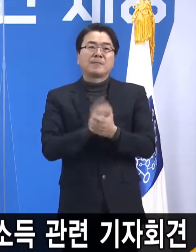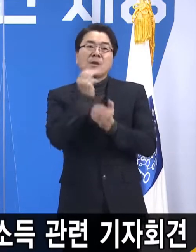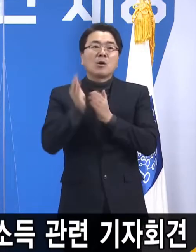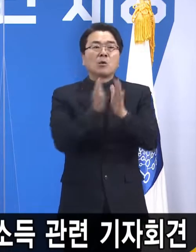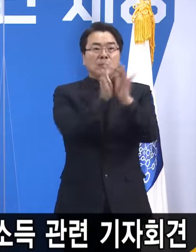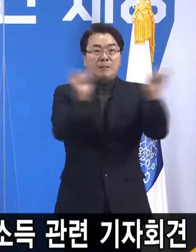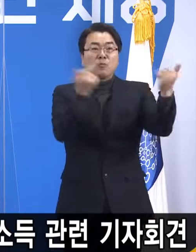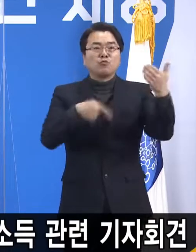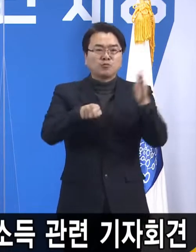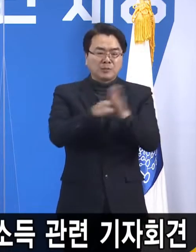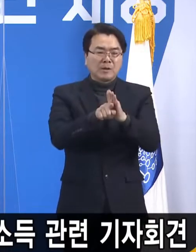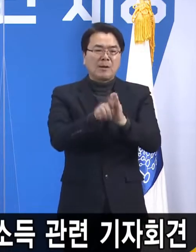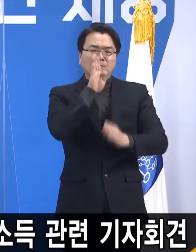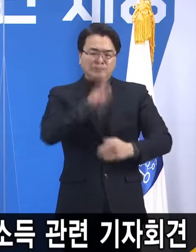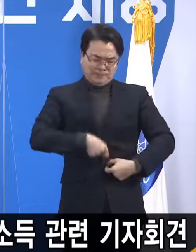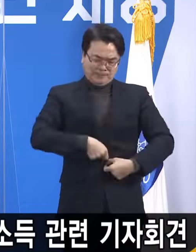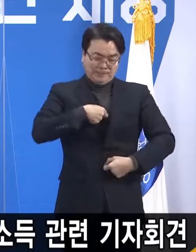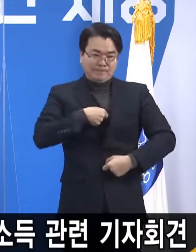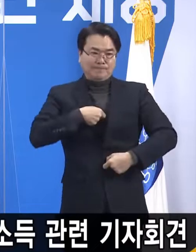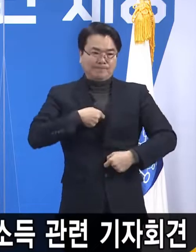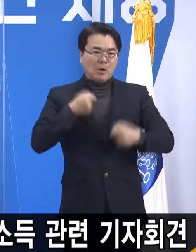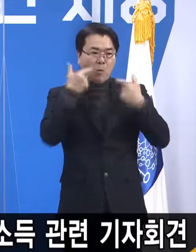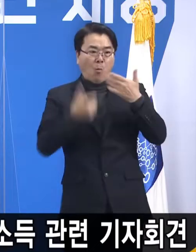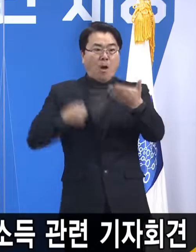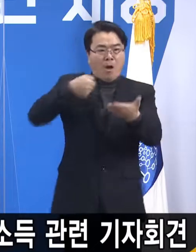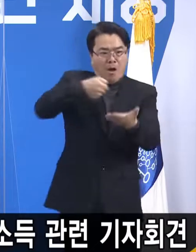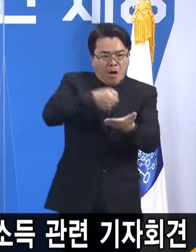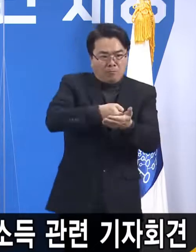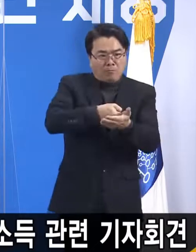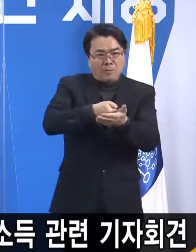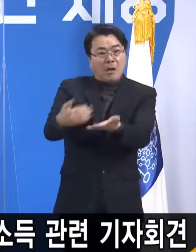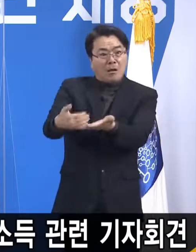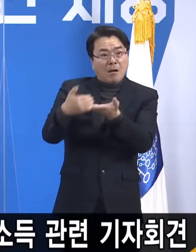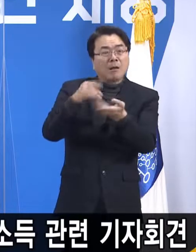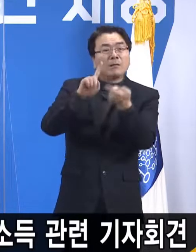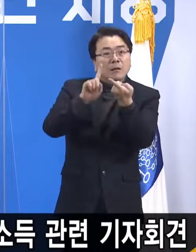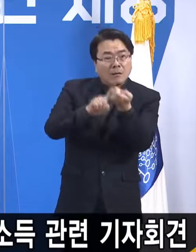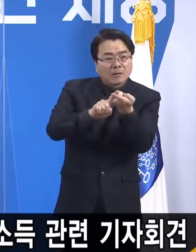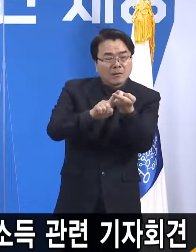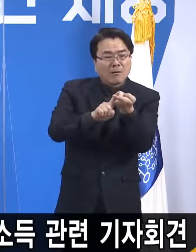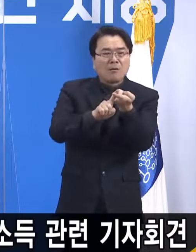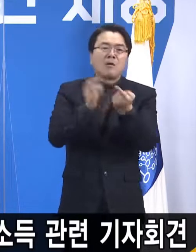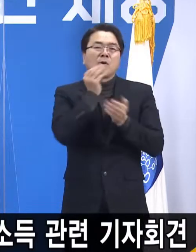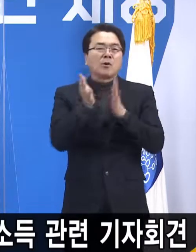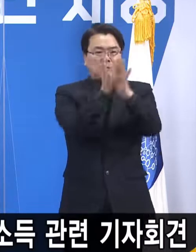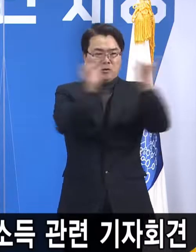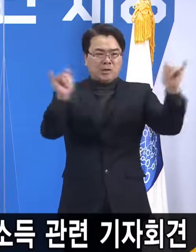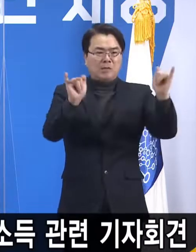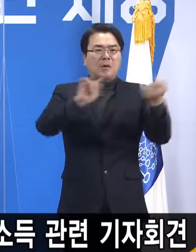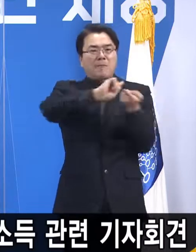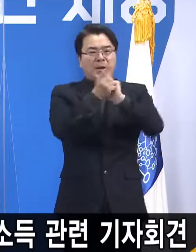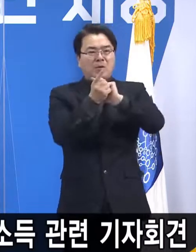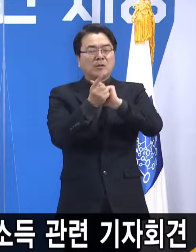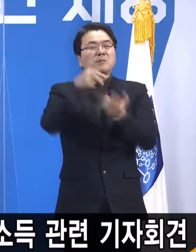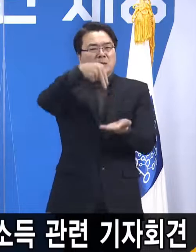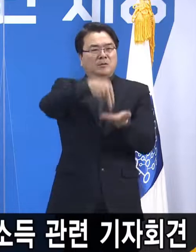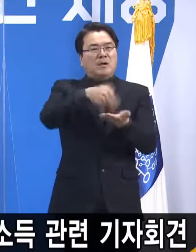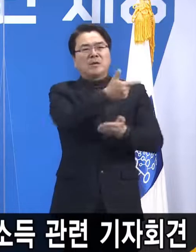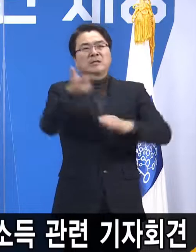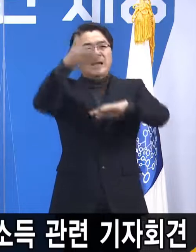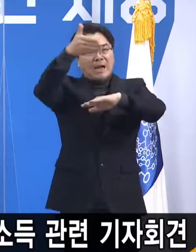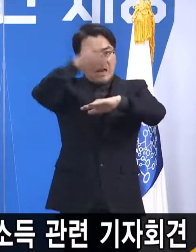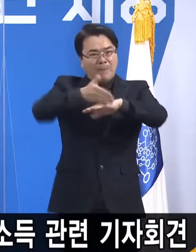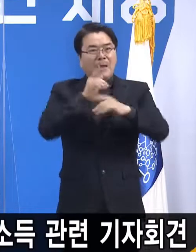도민을 위한 진정성 있는 결단과 제안에 도민들을 대표해서 깊이 감사드립니다.